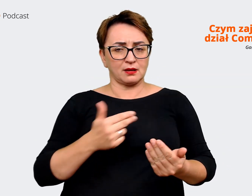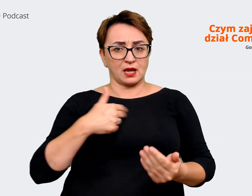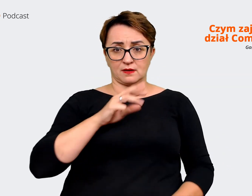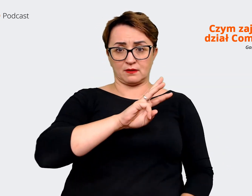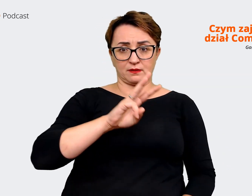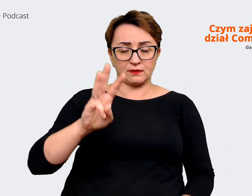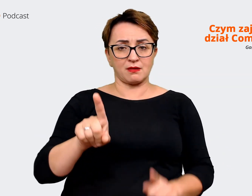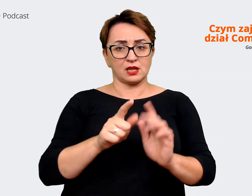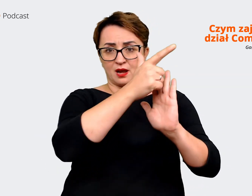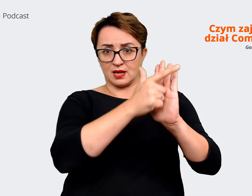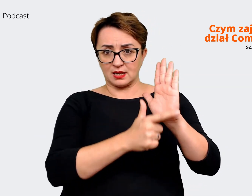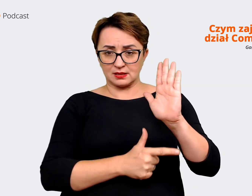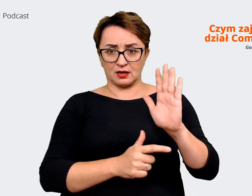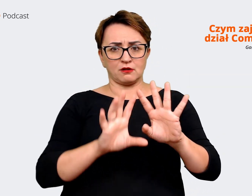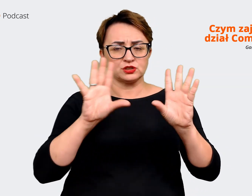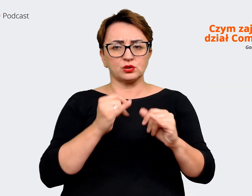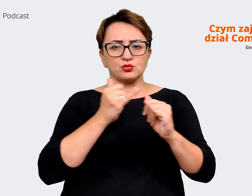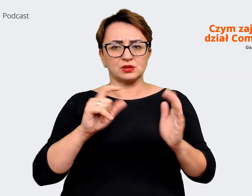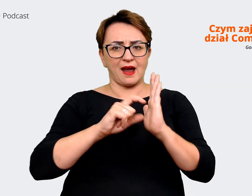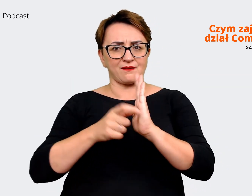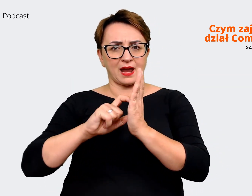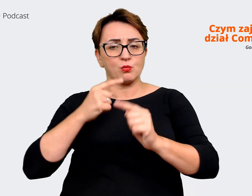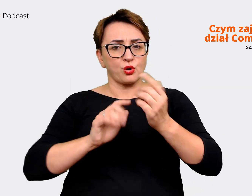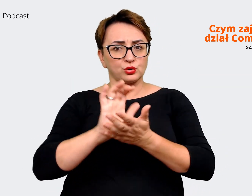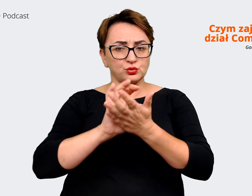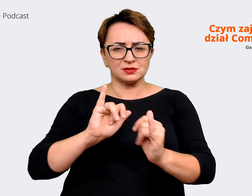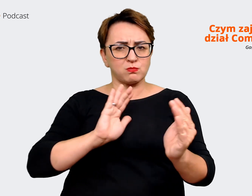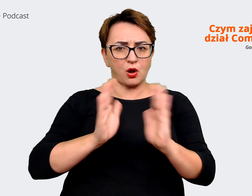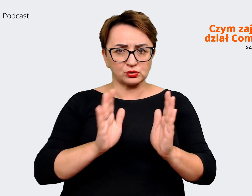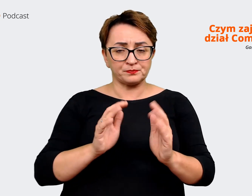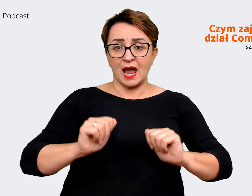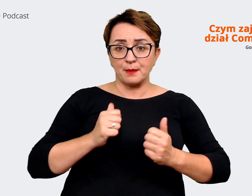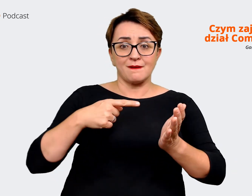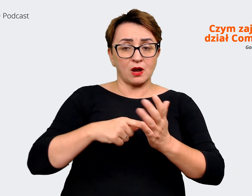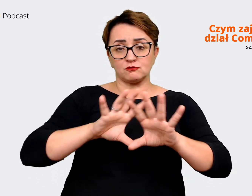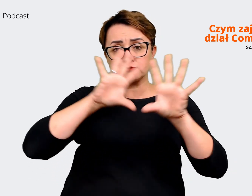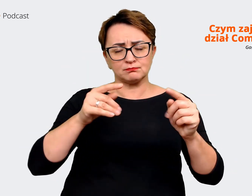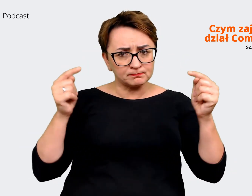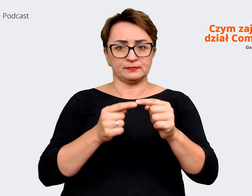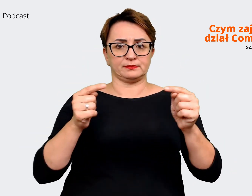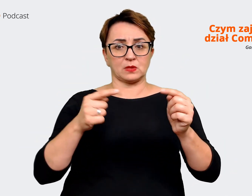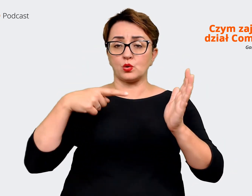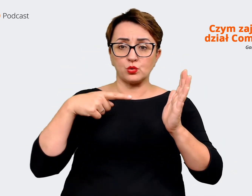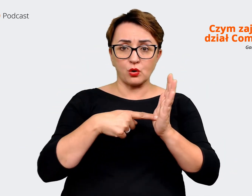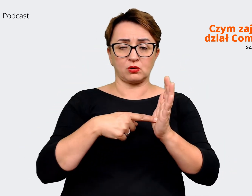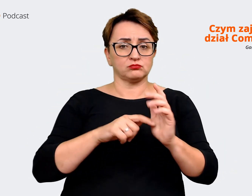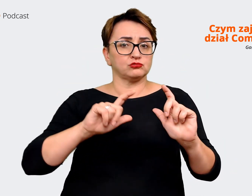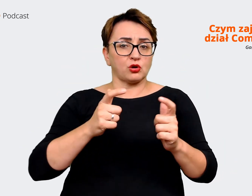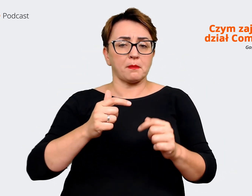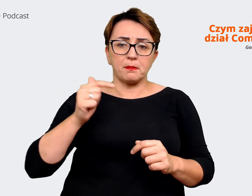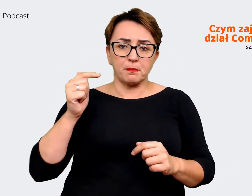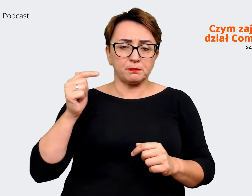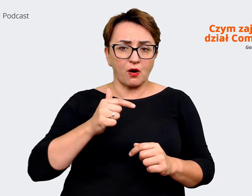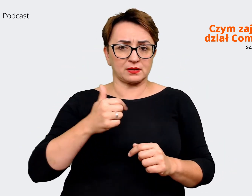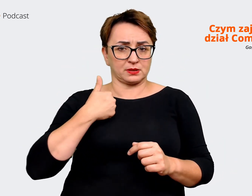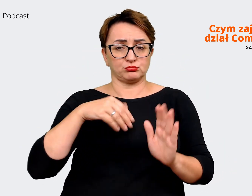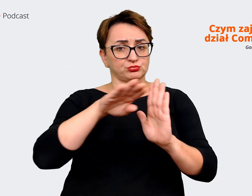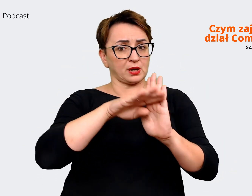powinniśmy poprawić, żeby być w 100% zgodnymi z tymi rekomendacjami. No i działamy razem właśnie z zespołami